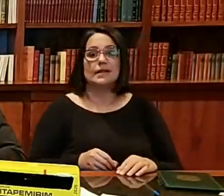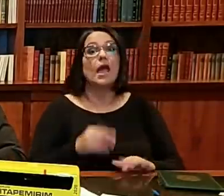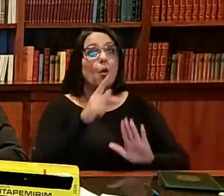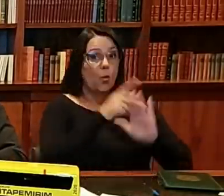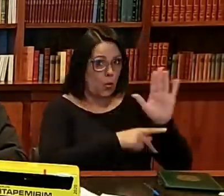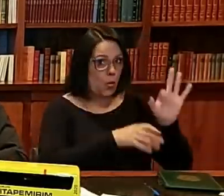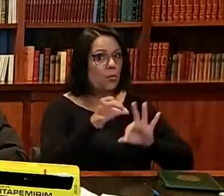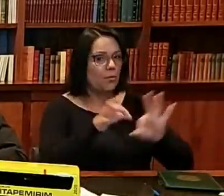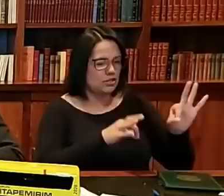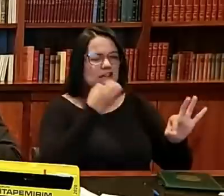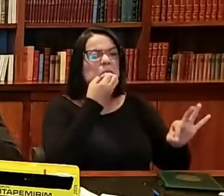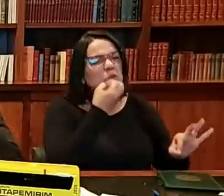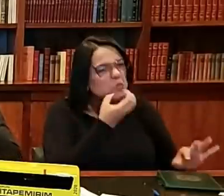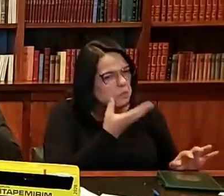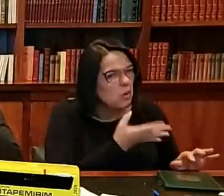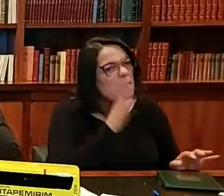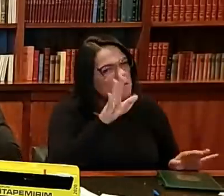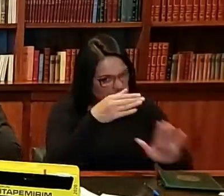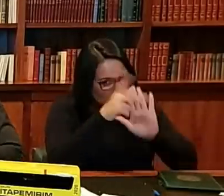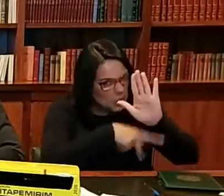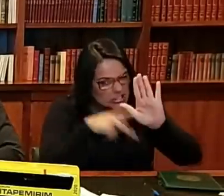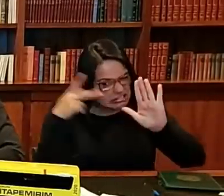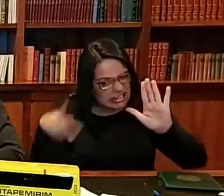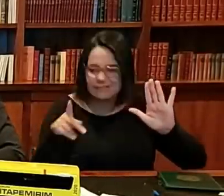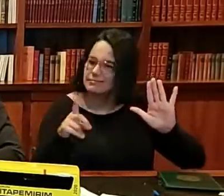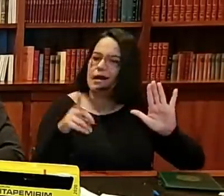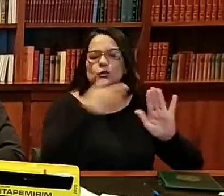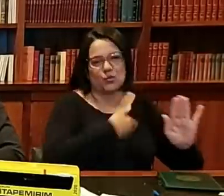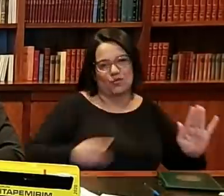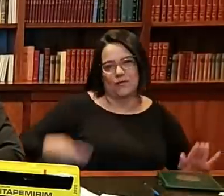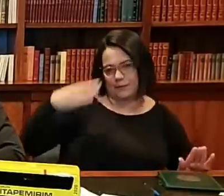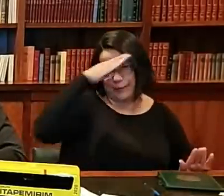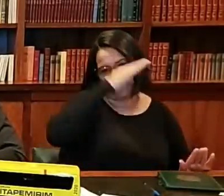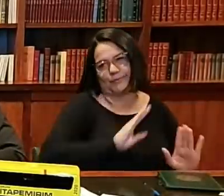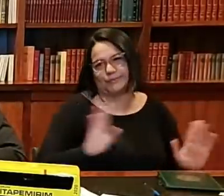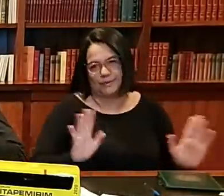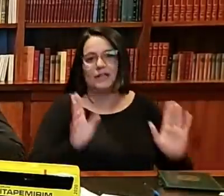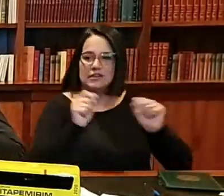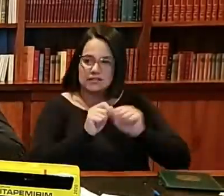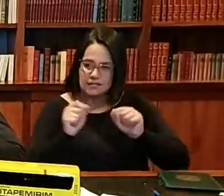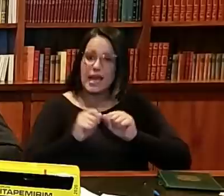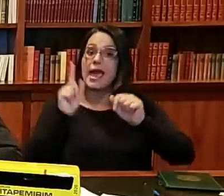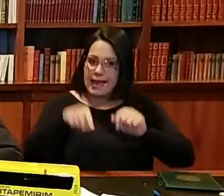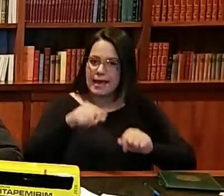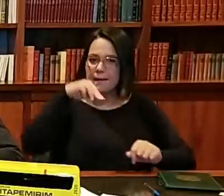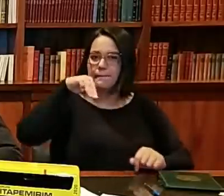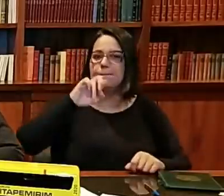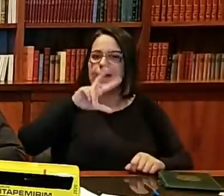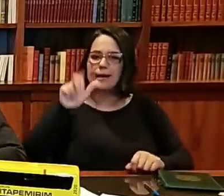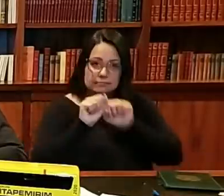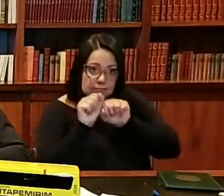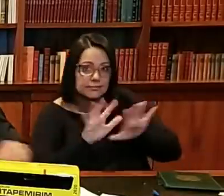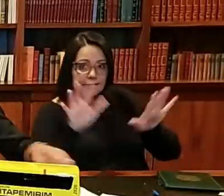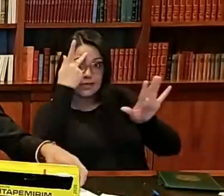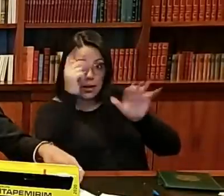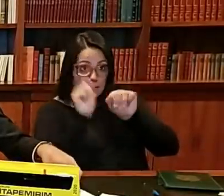Mas é do governo Bolsonaro. É, nós fizemos a prorrogação da Malha Paulista. É uma malha importante porque ela se conecta com a